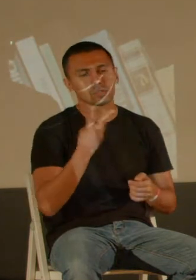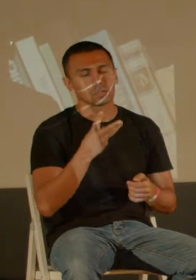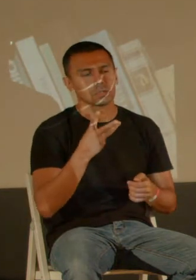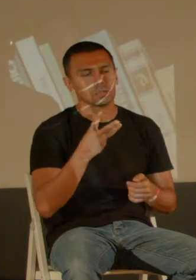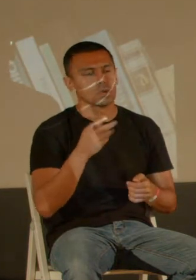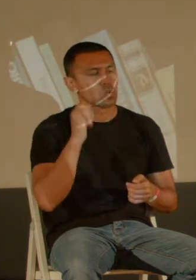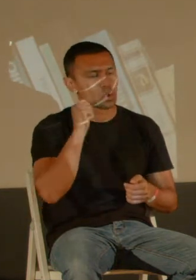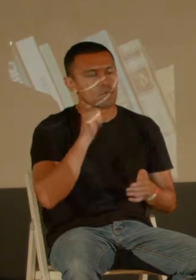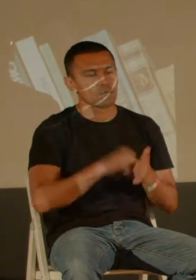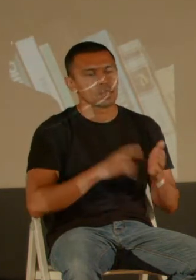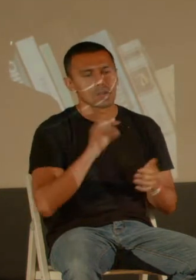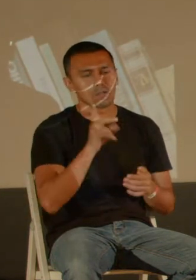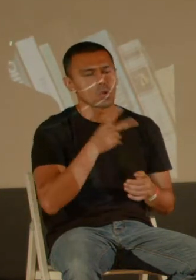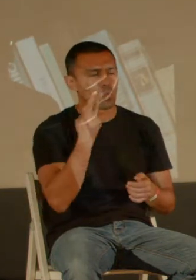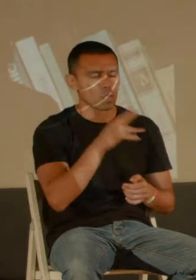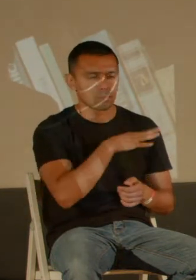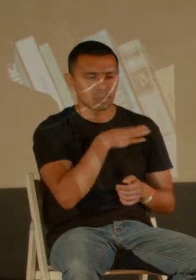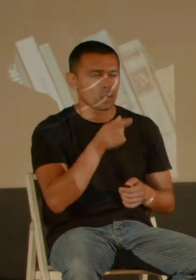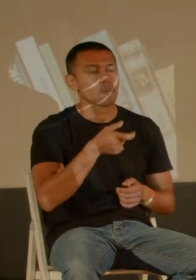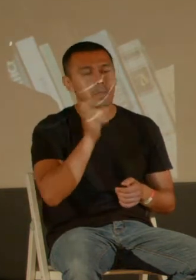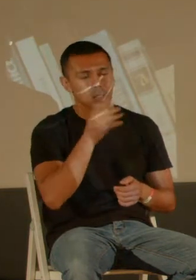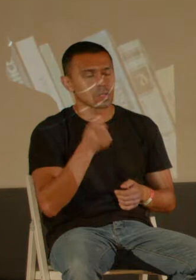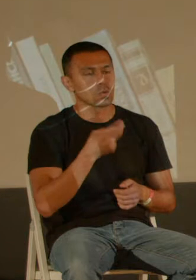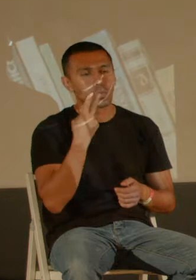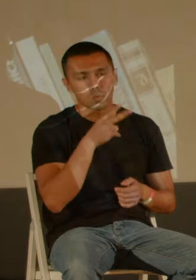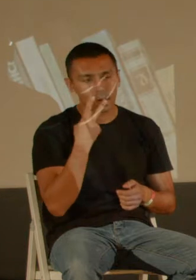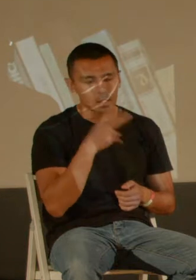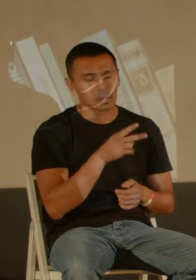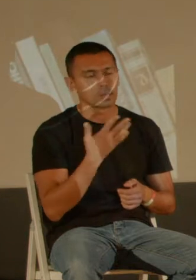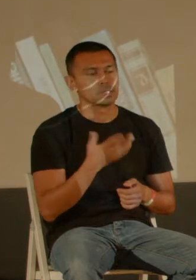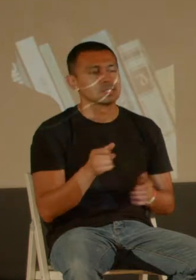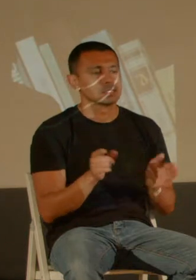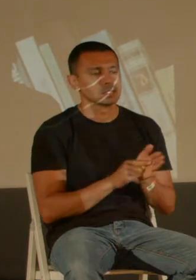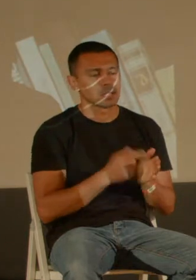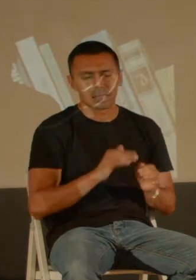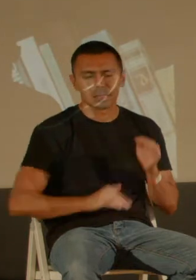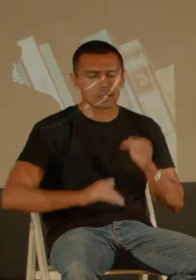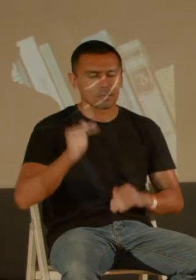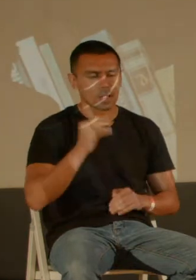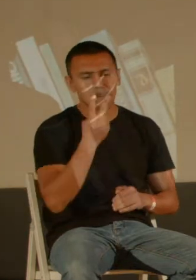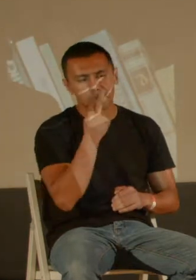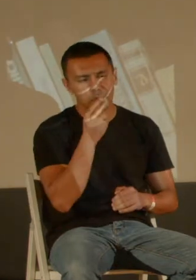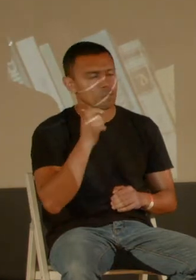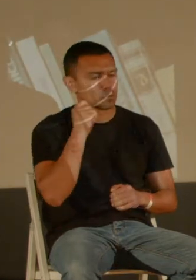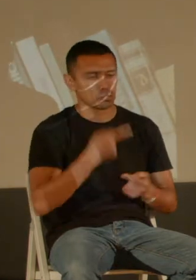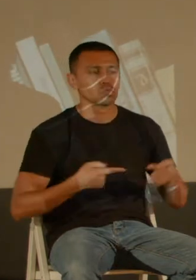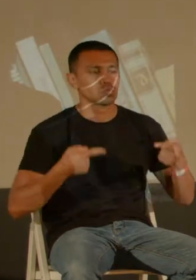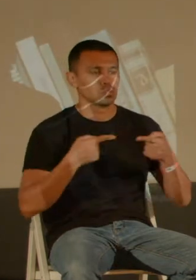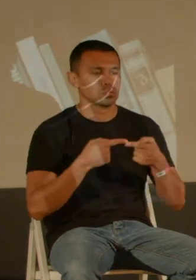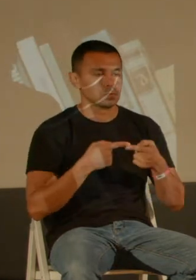раку легень, бо вона курила. Крім того, що напила, вона курила там якби з... Ну, не з дитинства, але з підліткового віку точно.